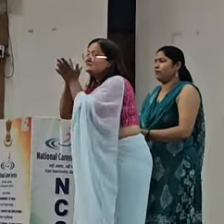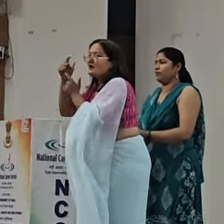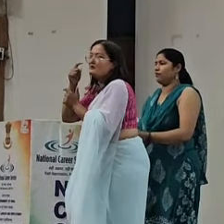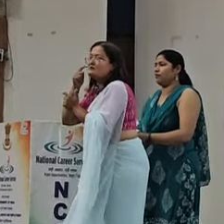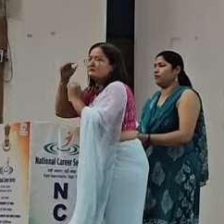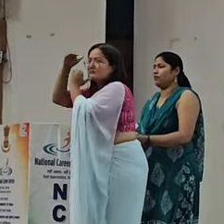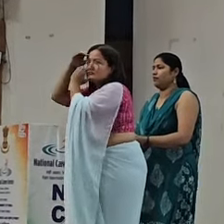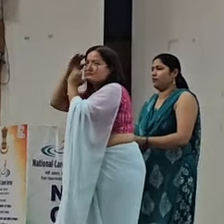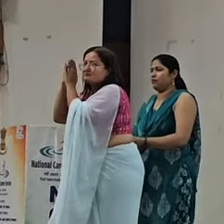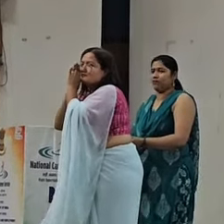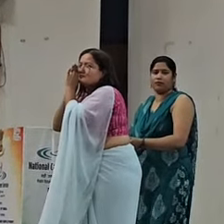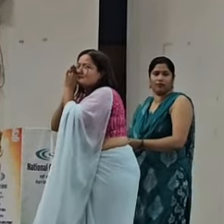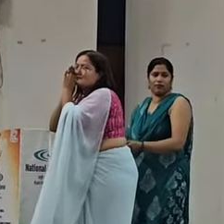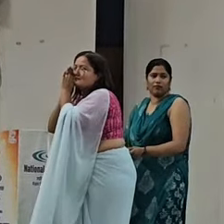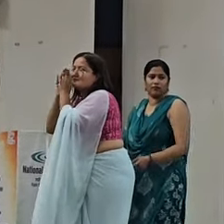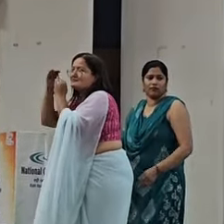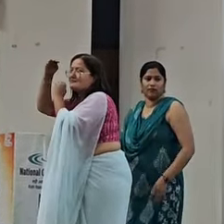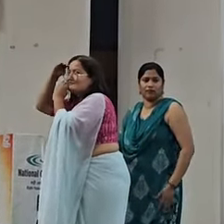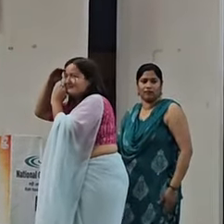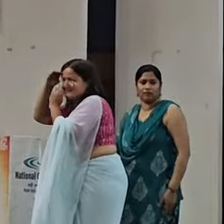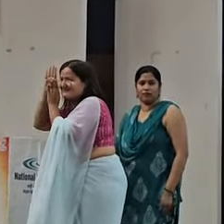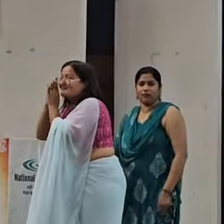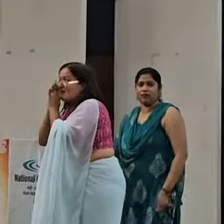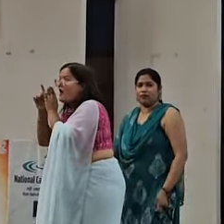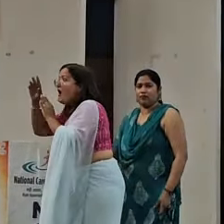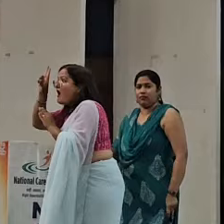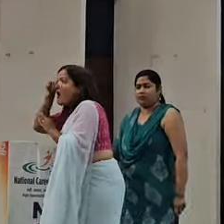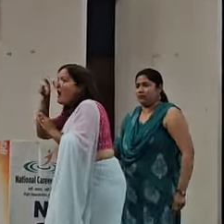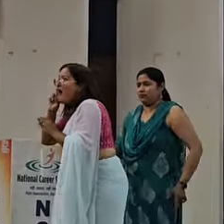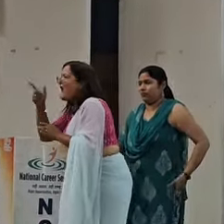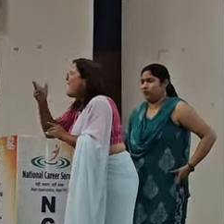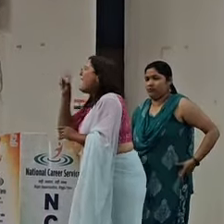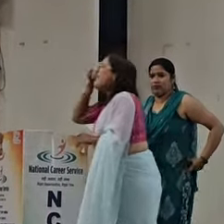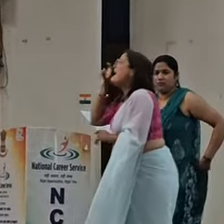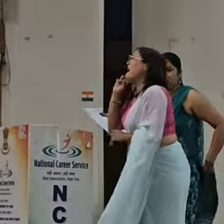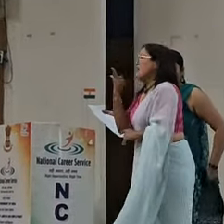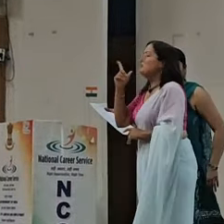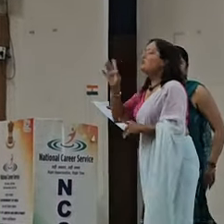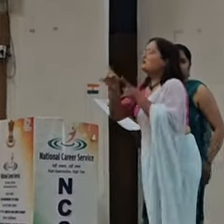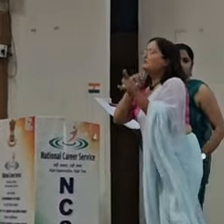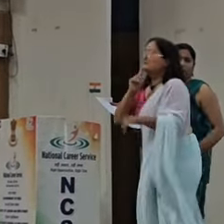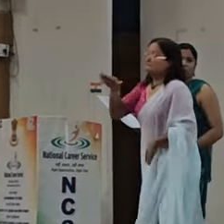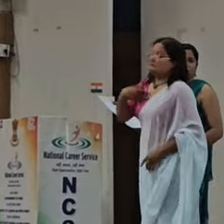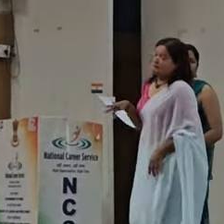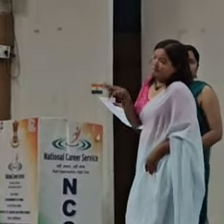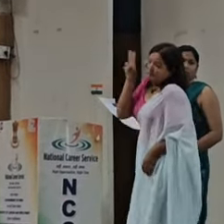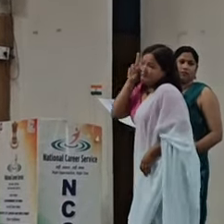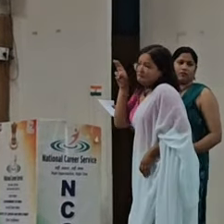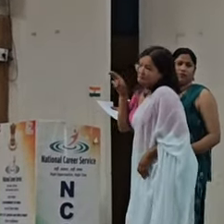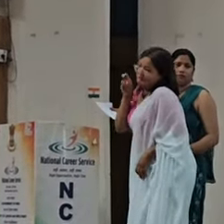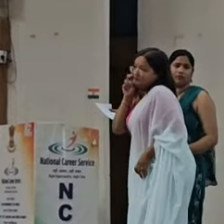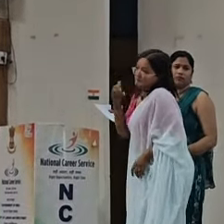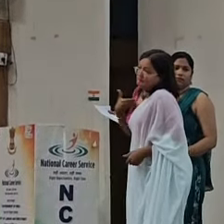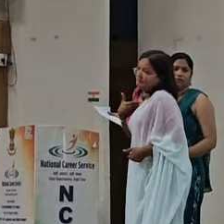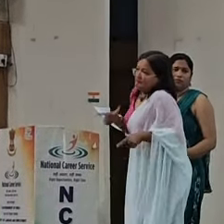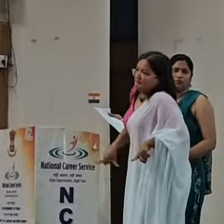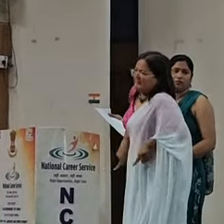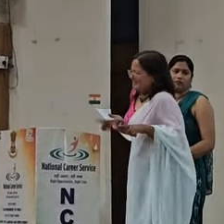का मतलब होता है जिनको मतलब साइड पर साइड पे जैसे कि नहीं दिखता, अशर को आप सोचते हैं कि अशर मतलब क्या होता है, कोई बोलता है कि मैं अशर